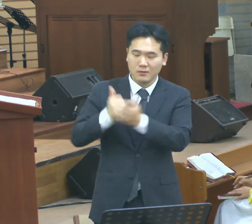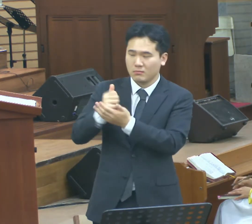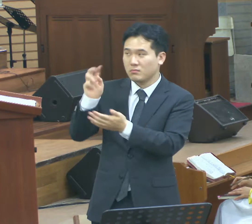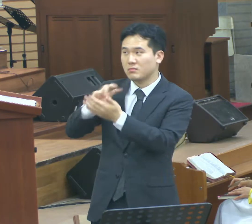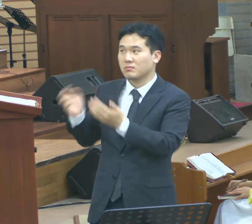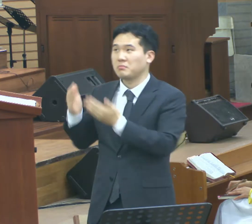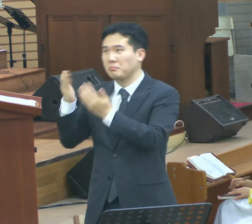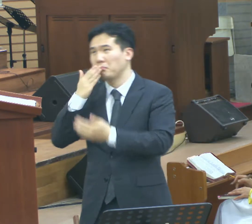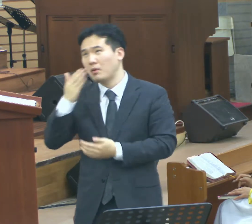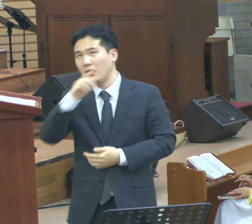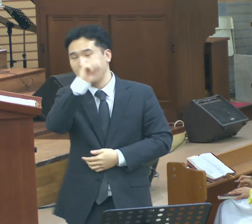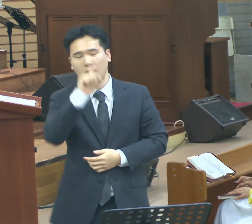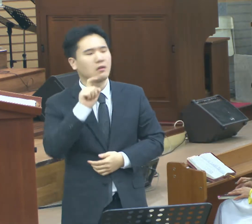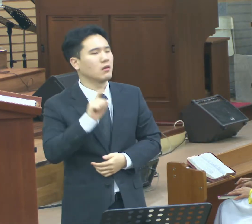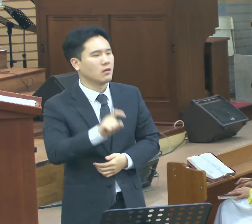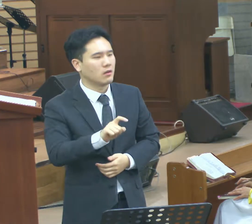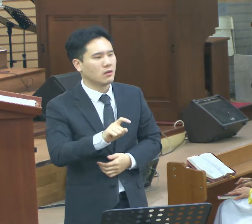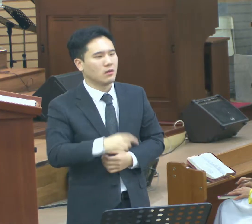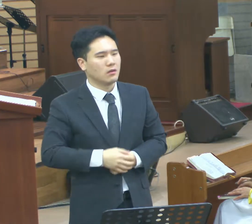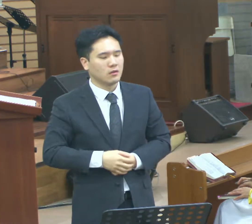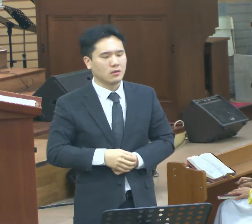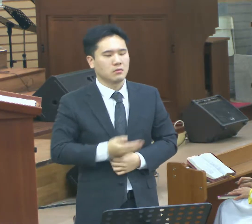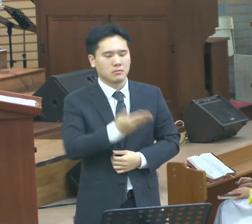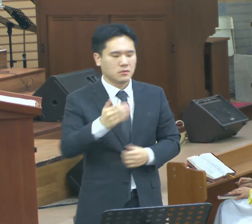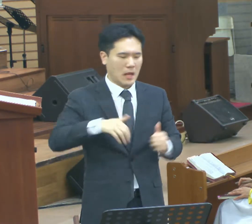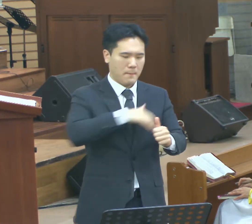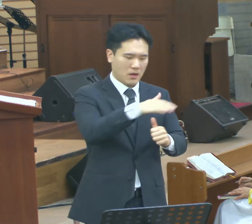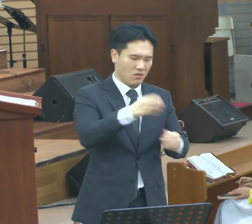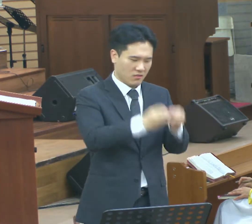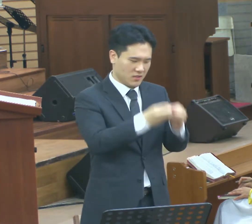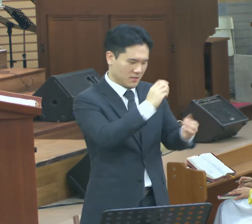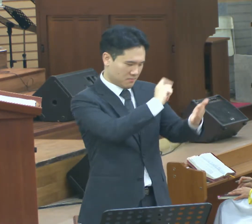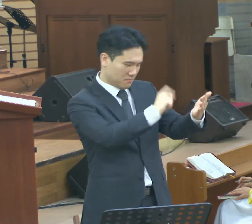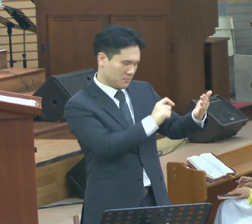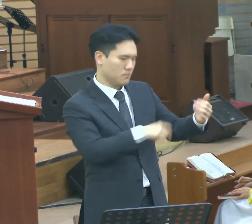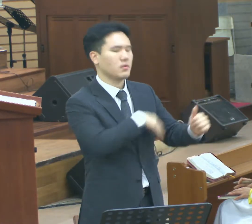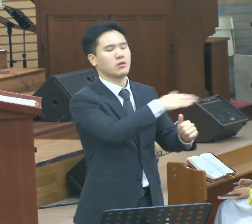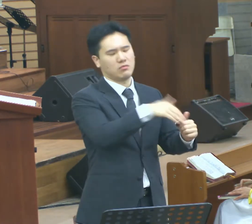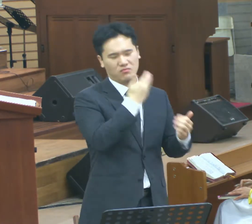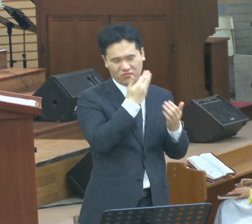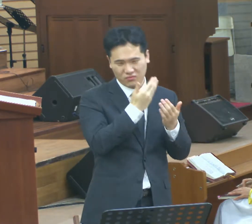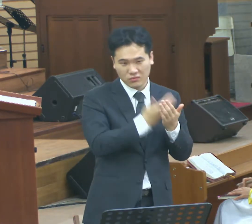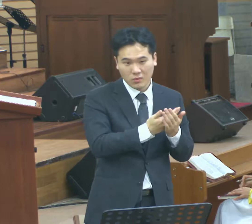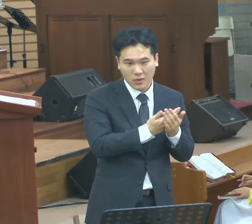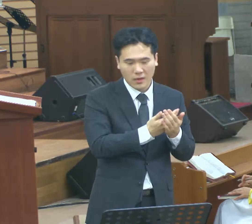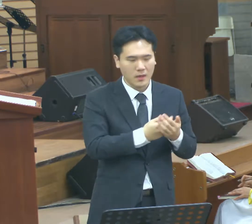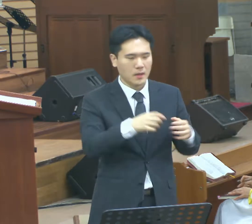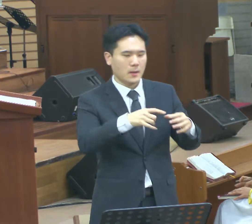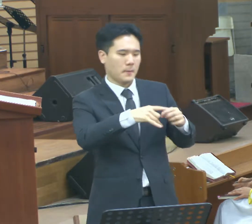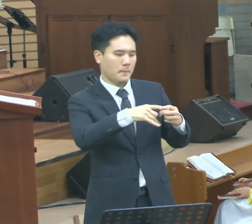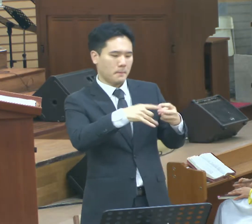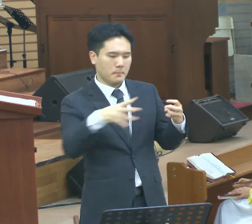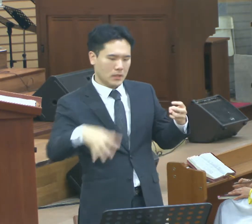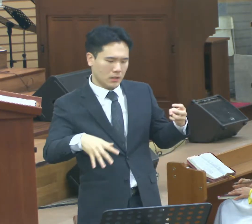계속 나오잖아요. 지금 배경이 굉장히 중요해요. 시를 쓴 배경이. 마태복음 8장이